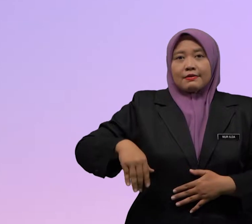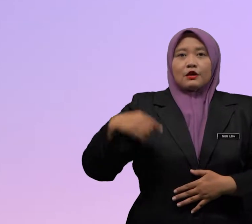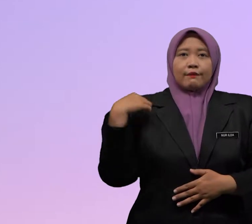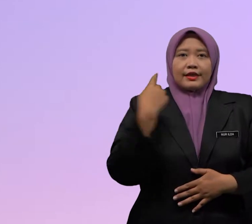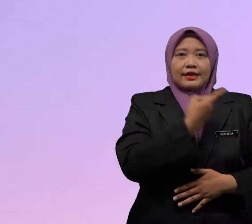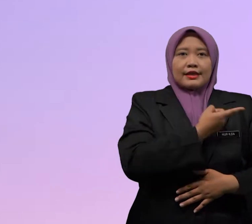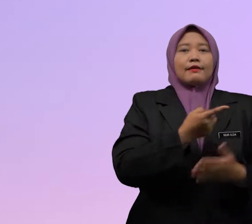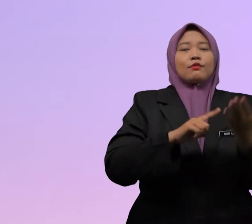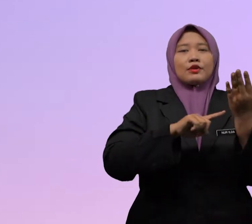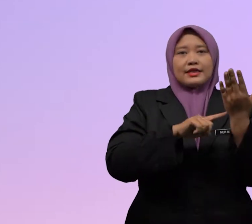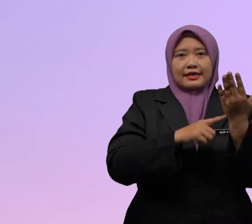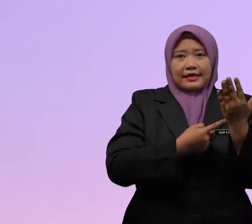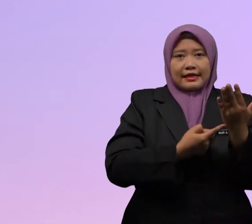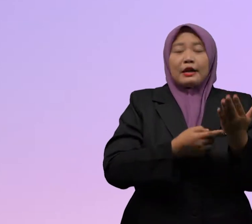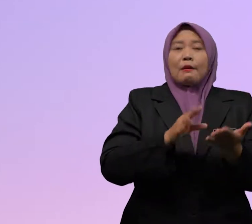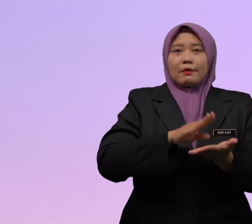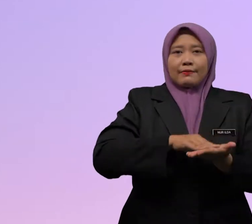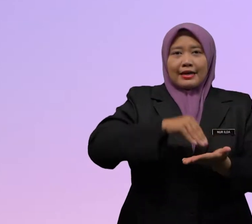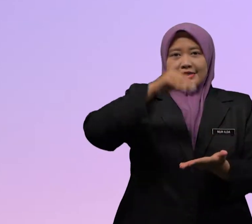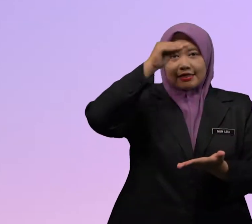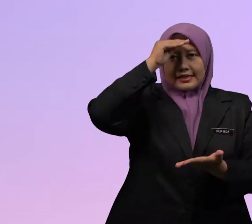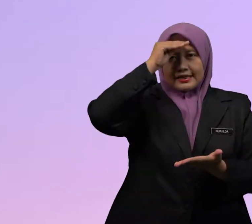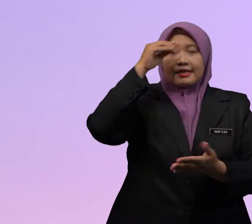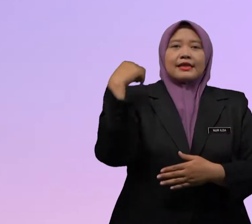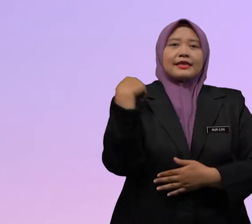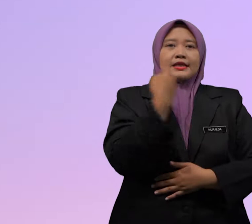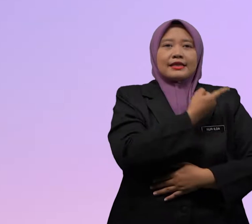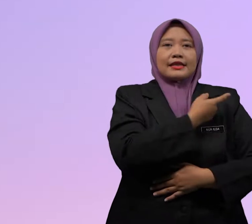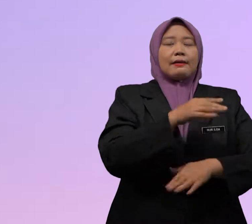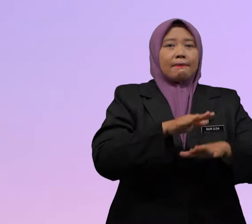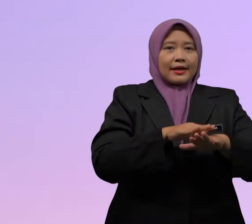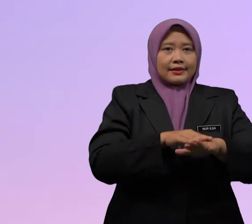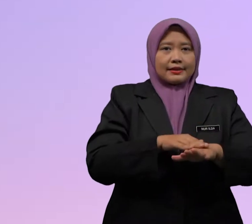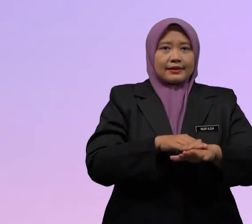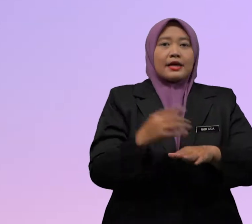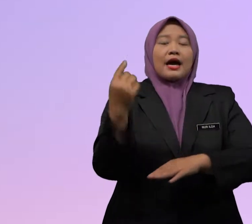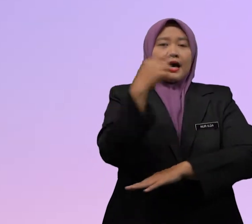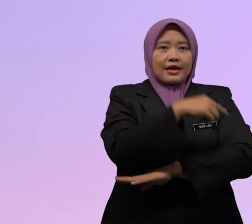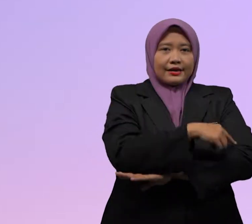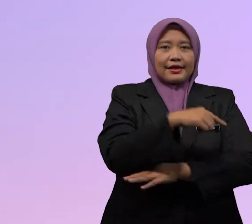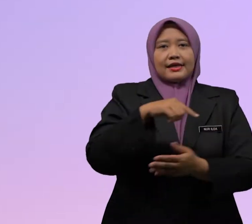Sebelum kita mulakan pembelajaran kita pada hari